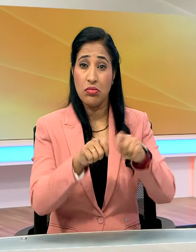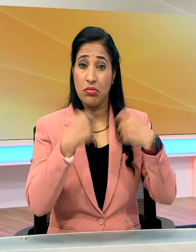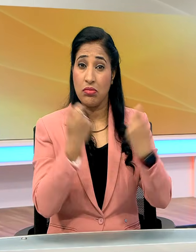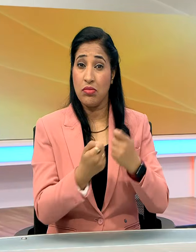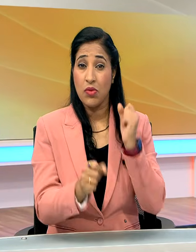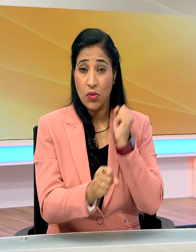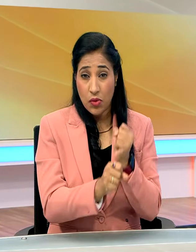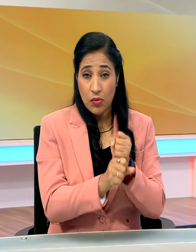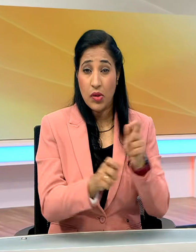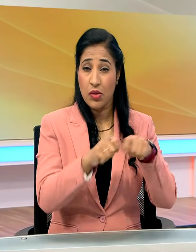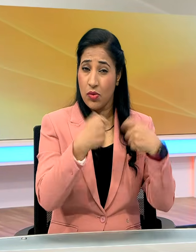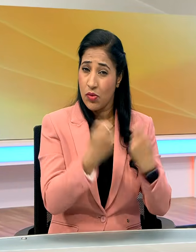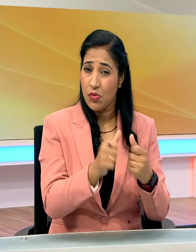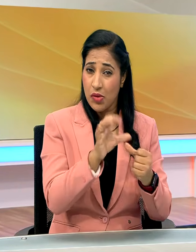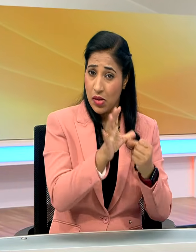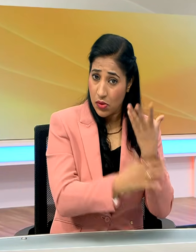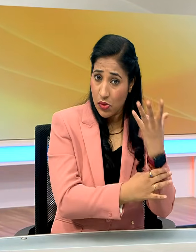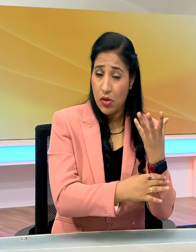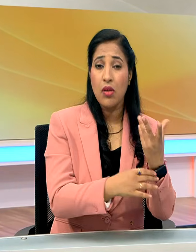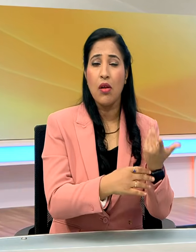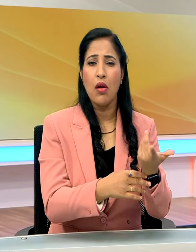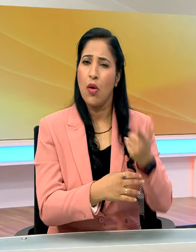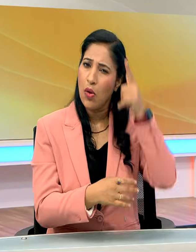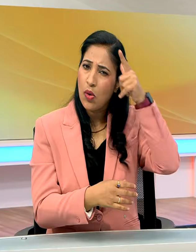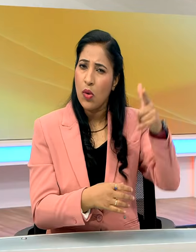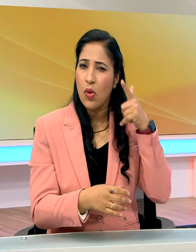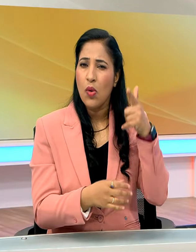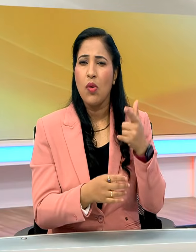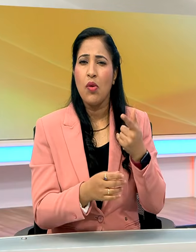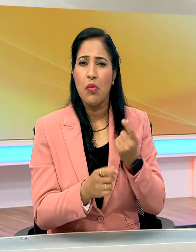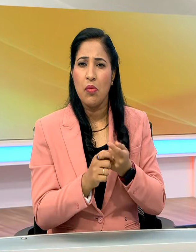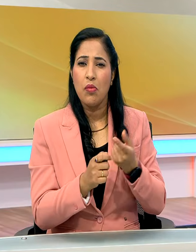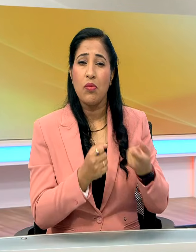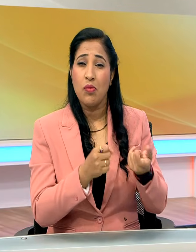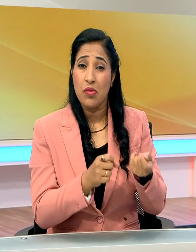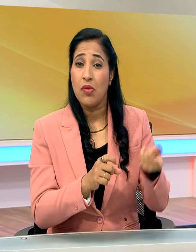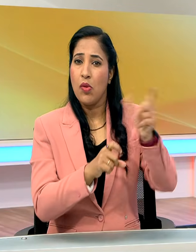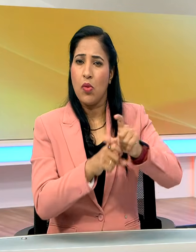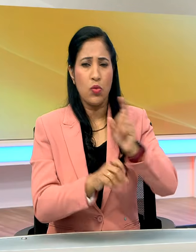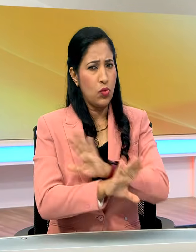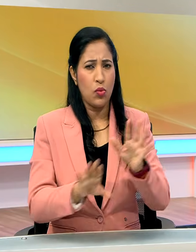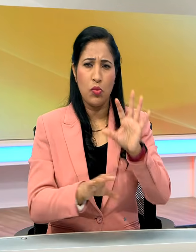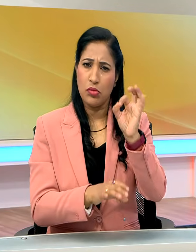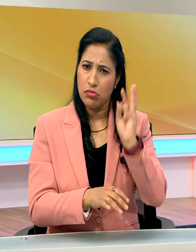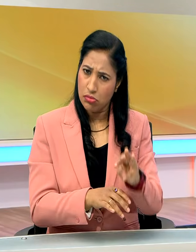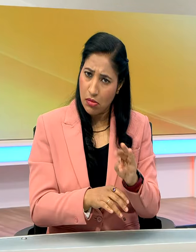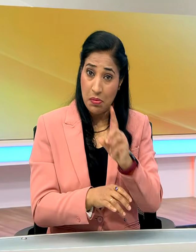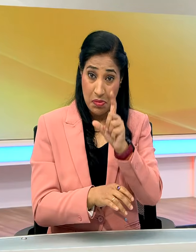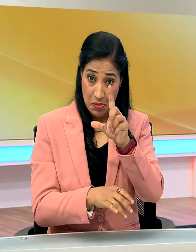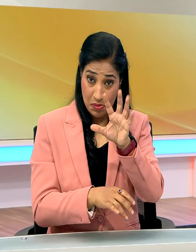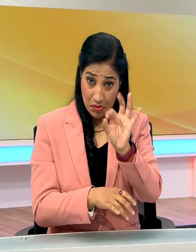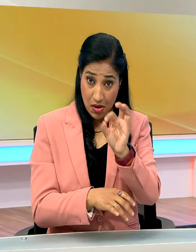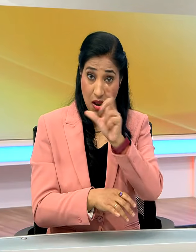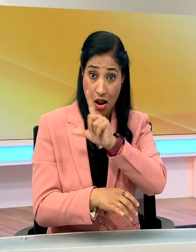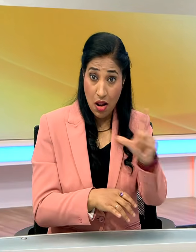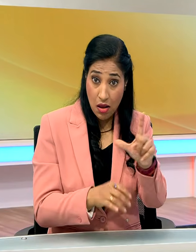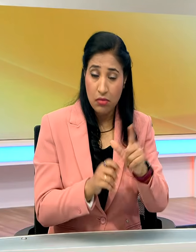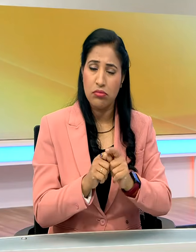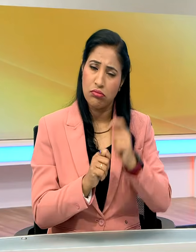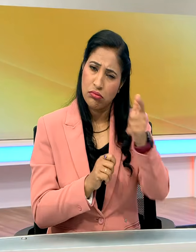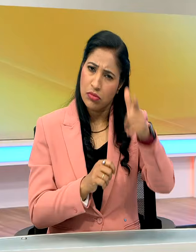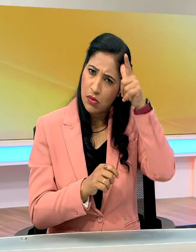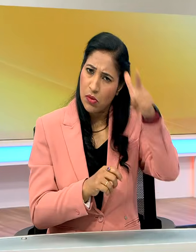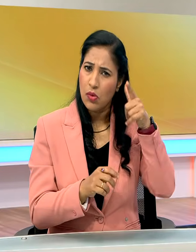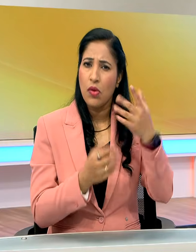स्वयं सहायता समूहों को बिना ब्याज के 50 लाख तक का लोन देने का भी वादा किया है। साथ ही किसानों को पीएम किसान योजना के अतिरिक्त